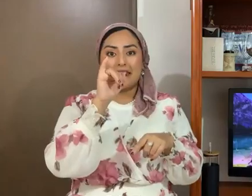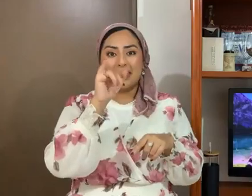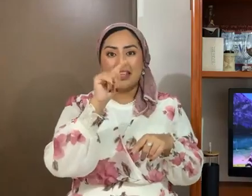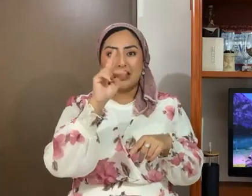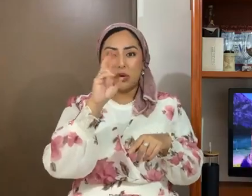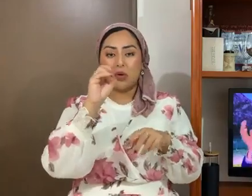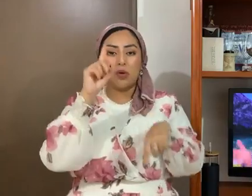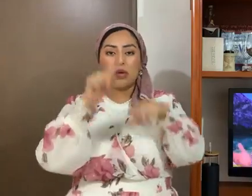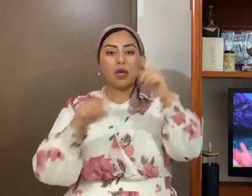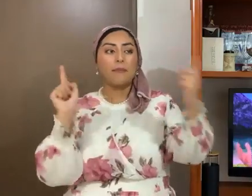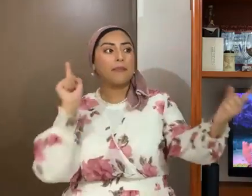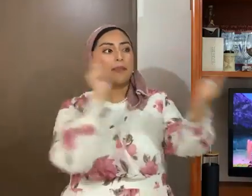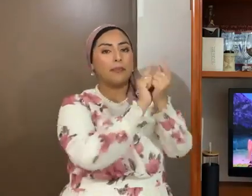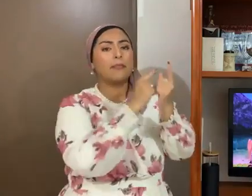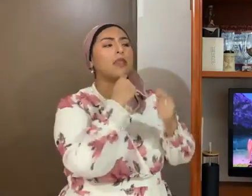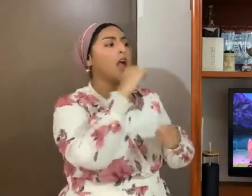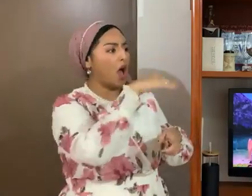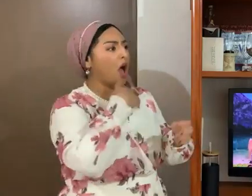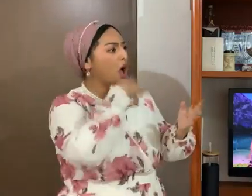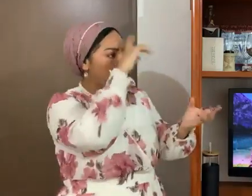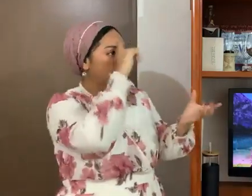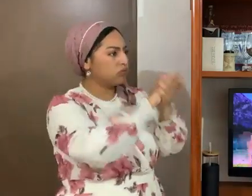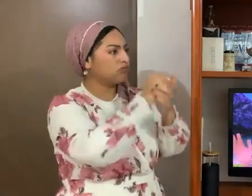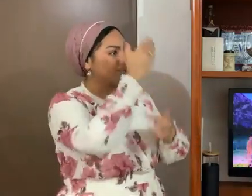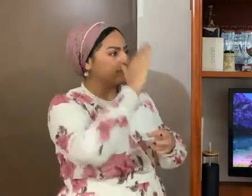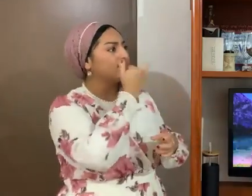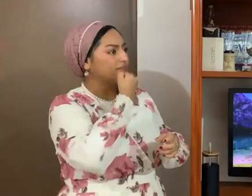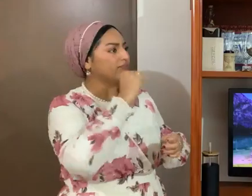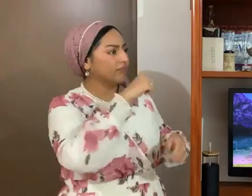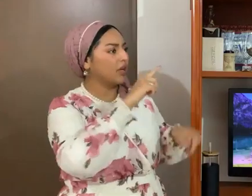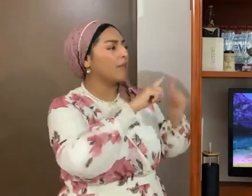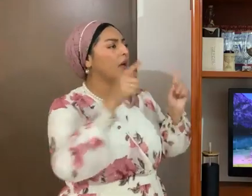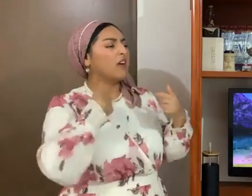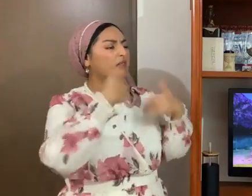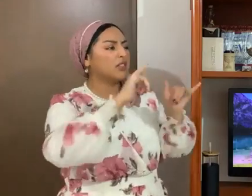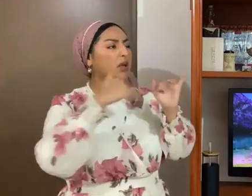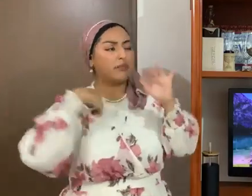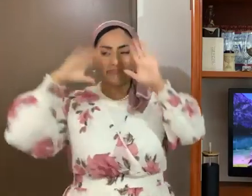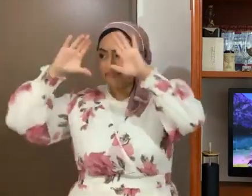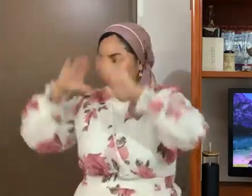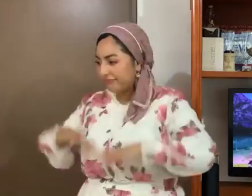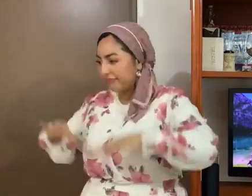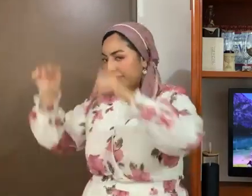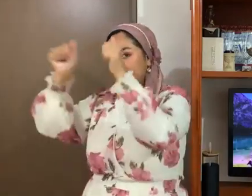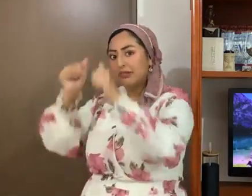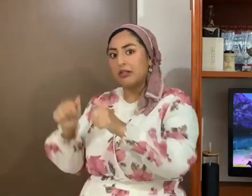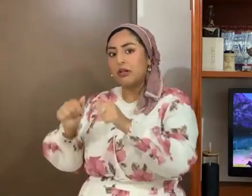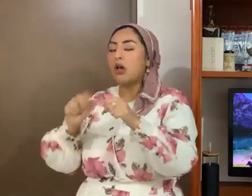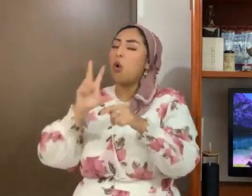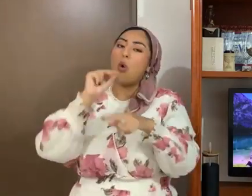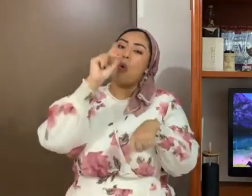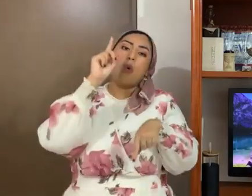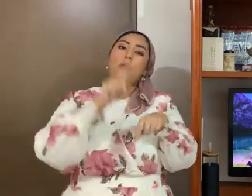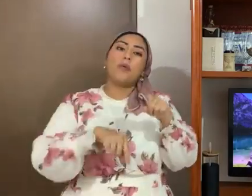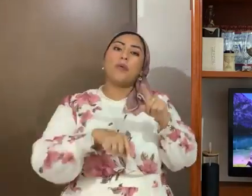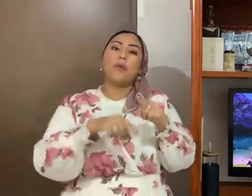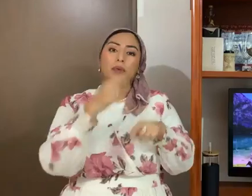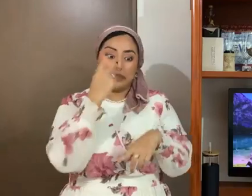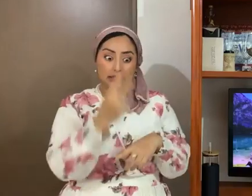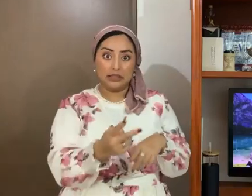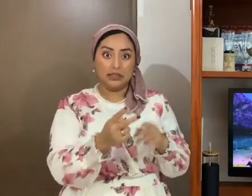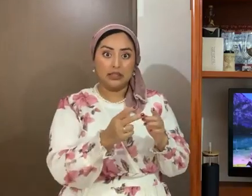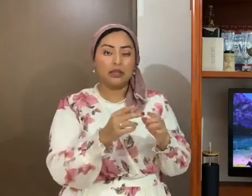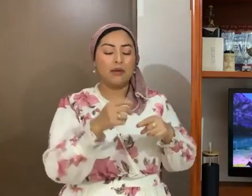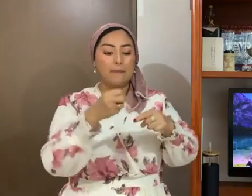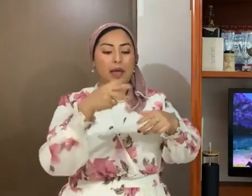Yetro llegar con Moisés y decirle, bueno, yo creo en el Dios de Israel, pero sigo adorando mis ídolos. No, no se puede. Y lo vamos a ver